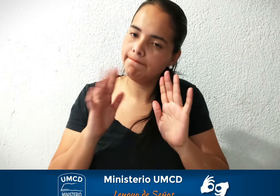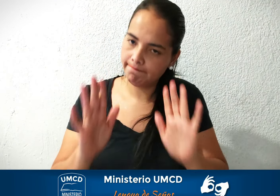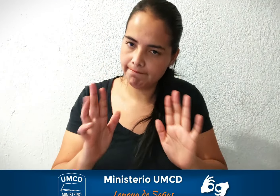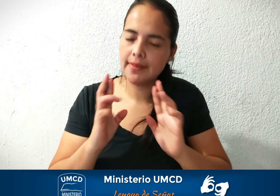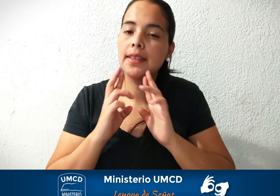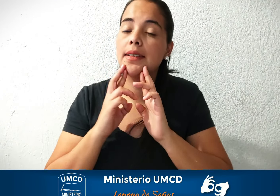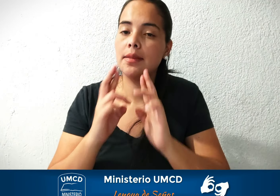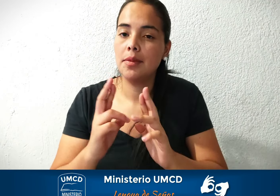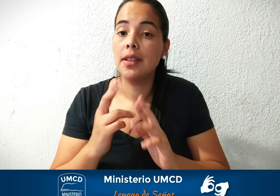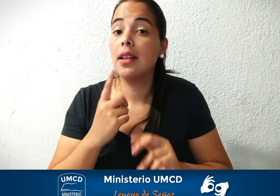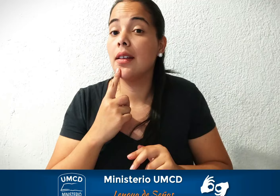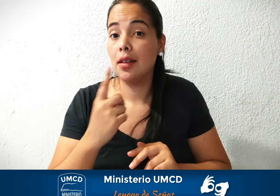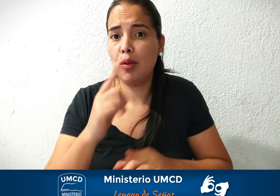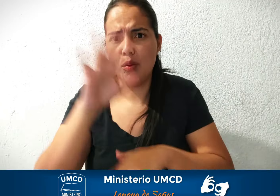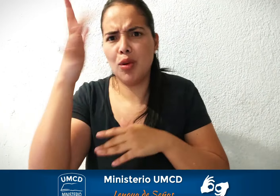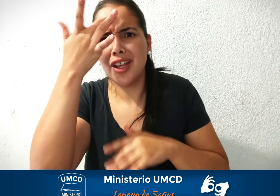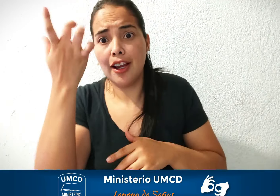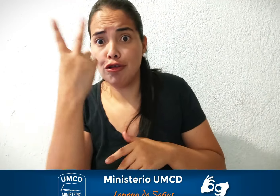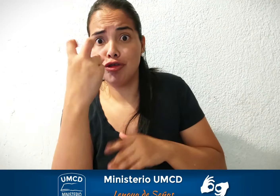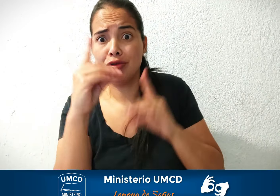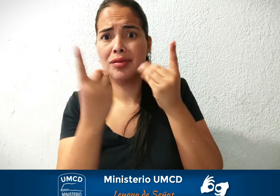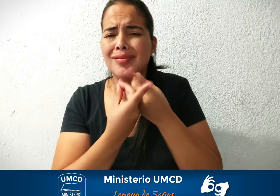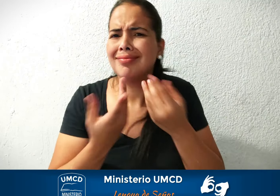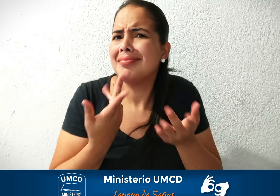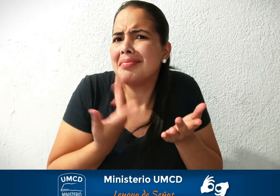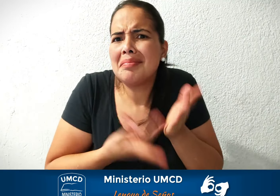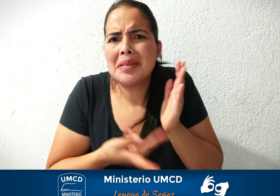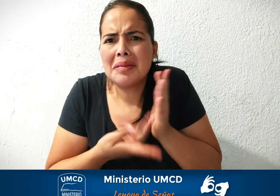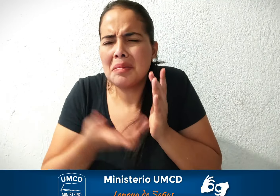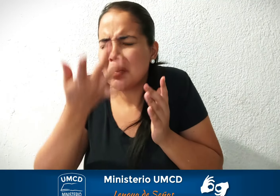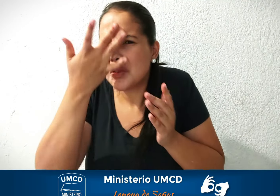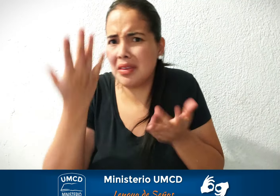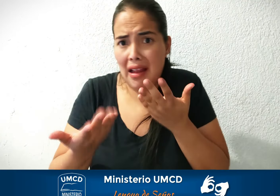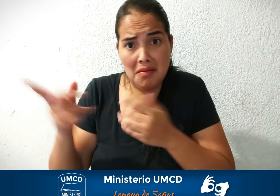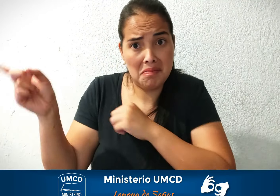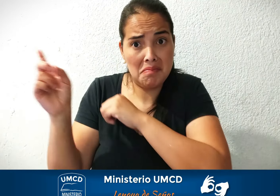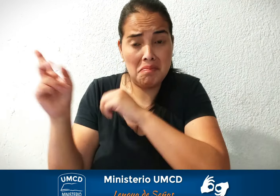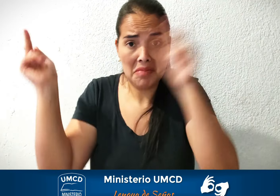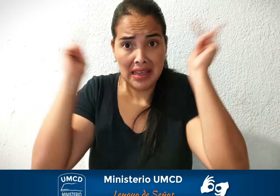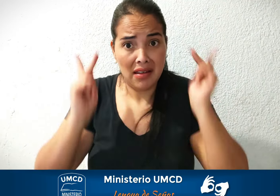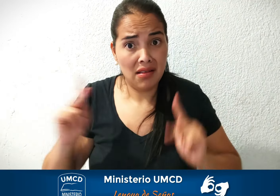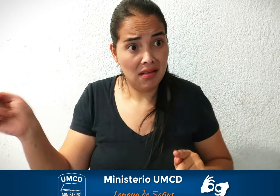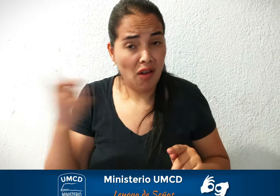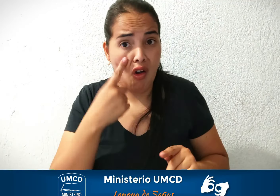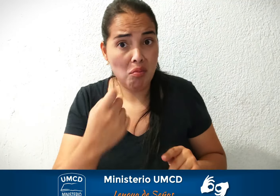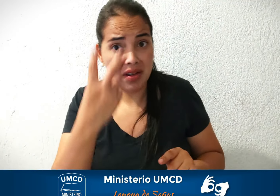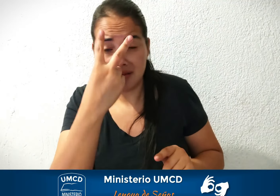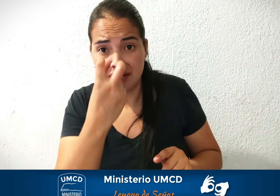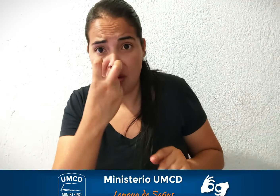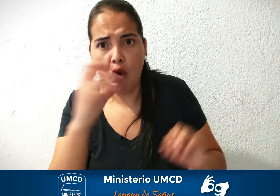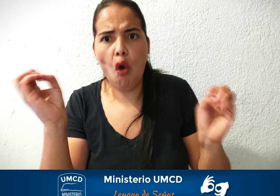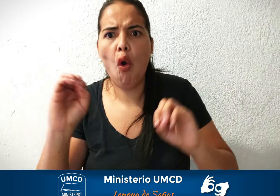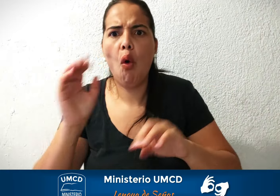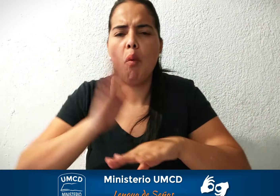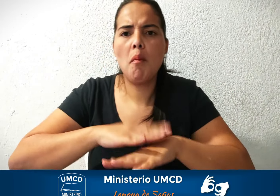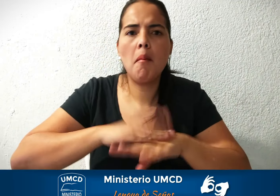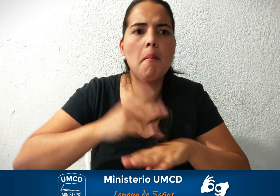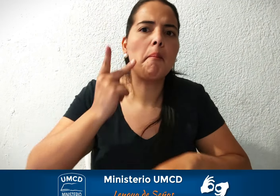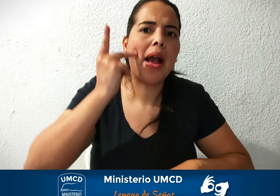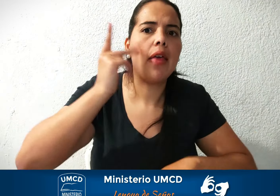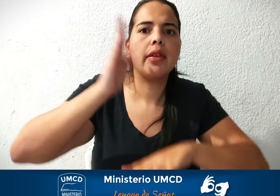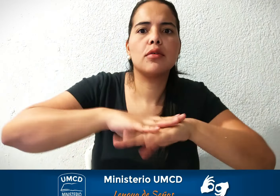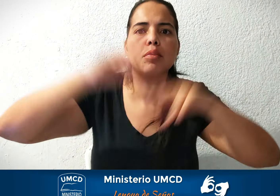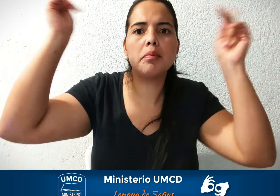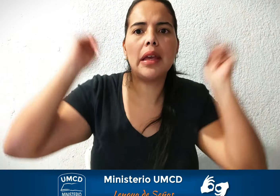Jesús, en ese momento, cuando los apóstoles le preguntaron quién pecó, si pecó él o pecaron